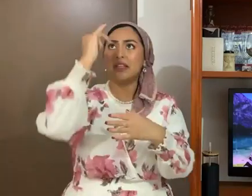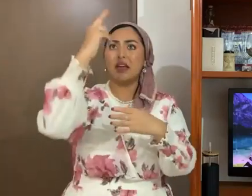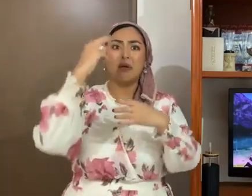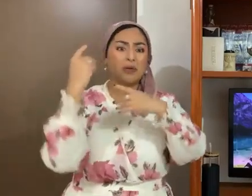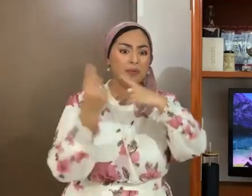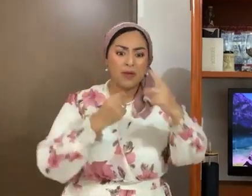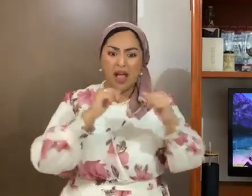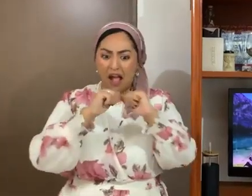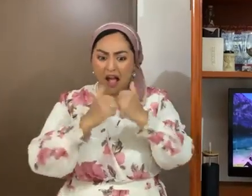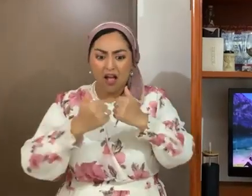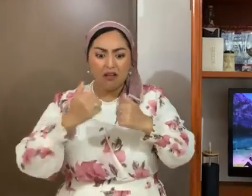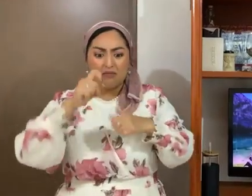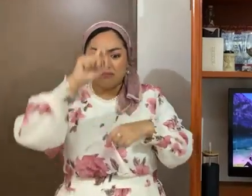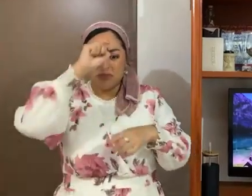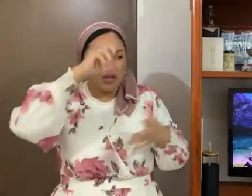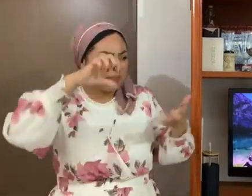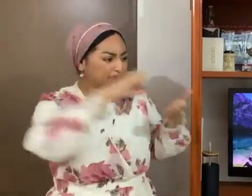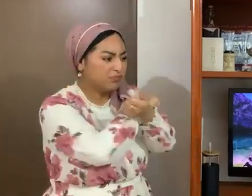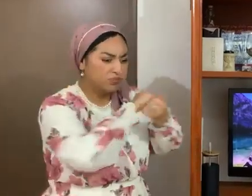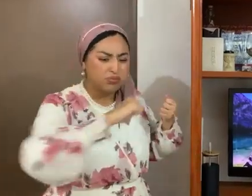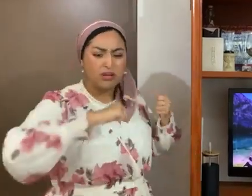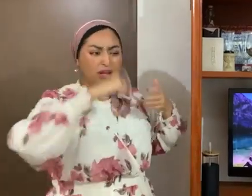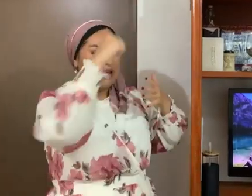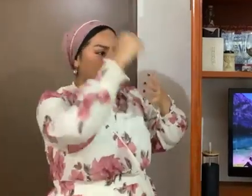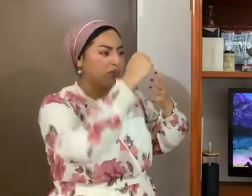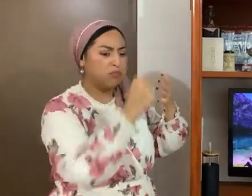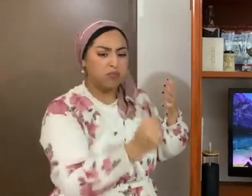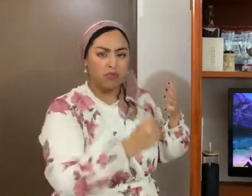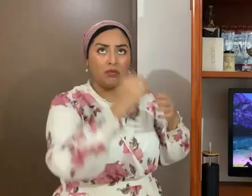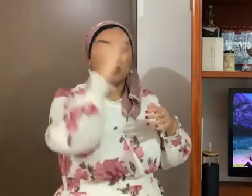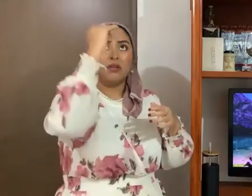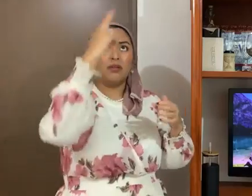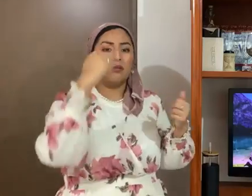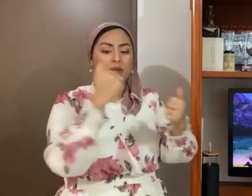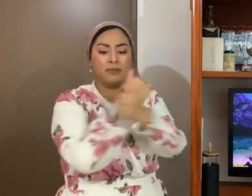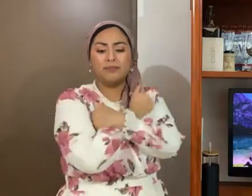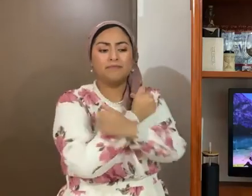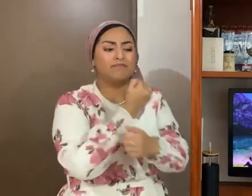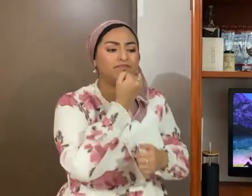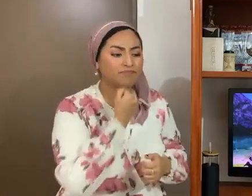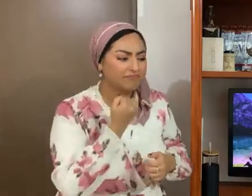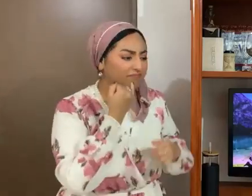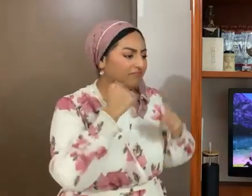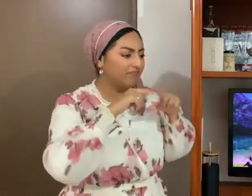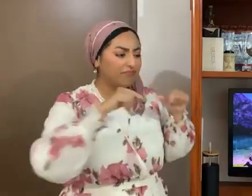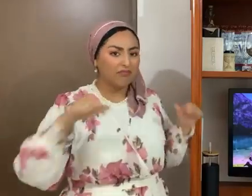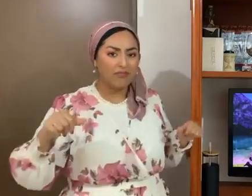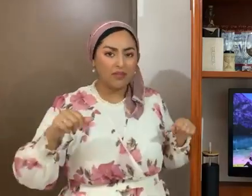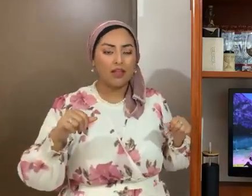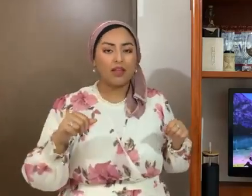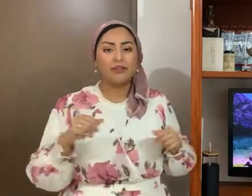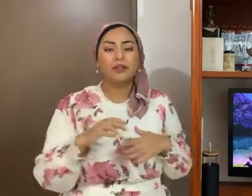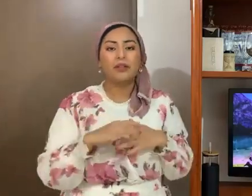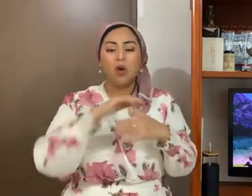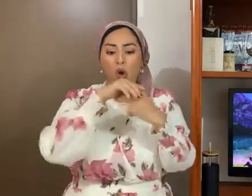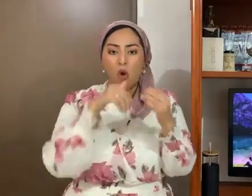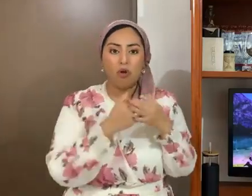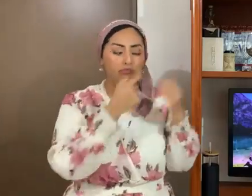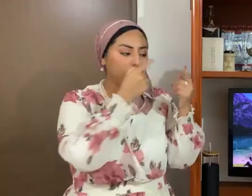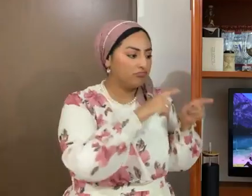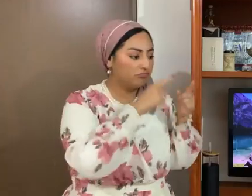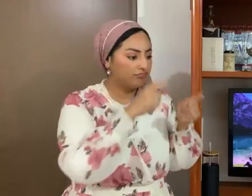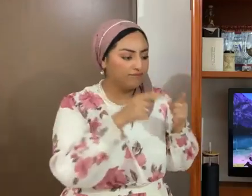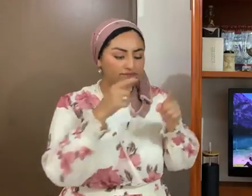a Faraón y a los egipcios por amor de Israel. Puedes subrayar esa parte de por amor a Israel. Y todo el camino que habían